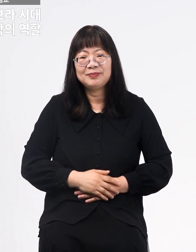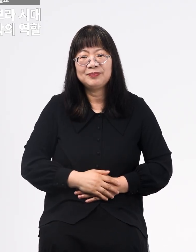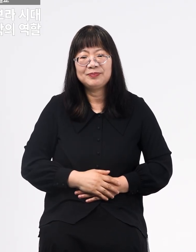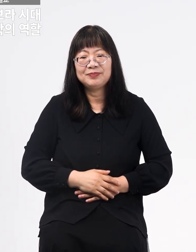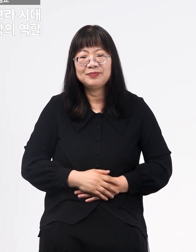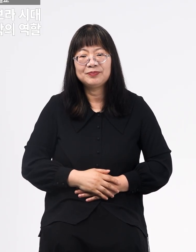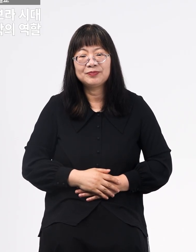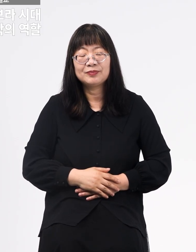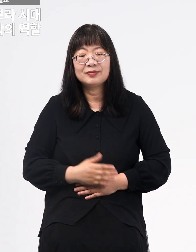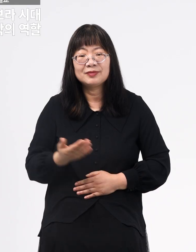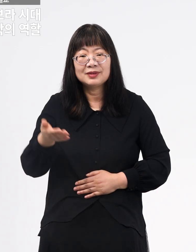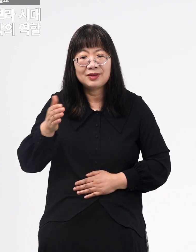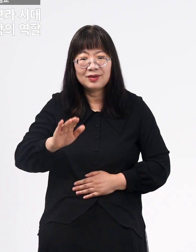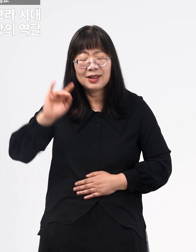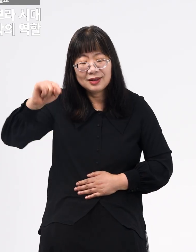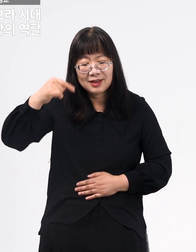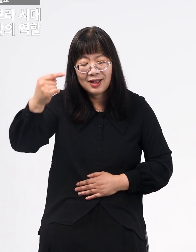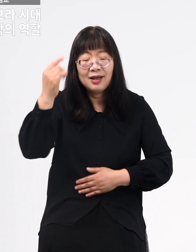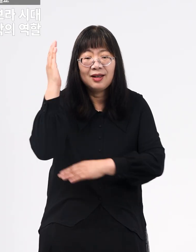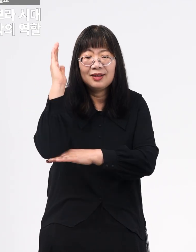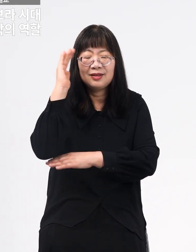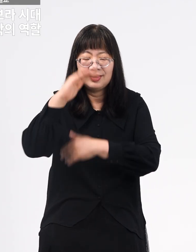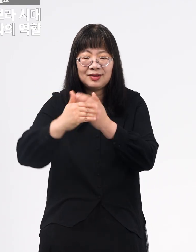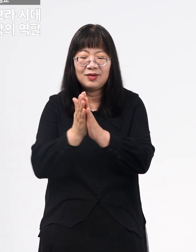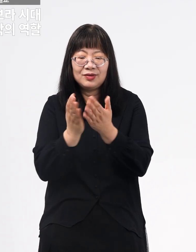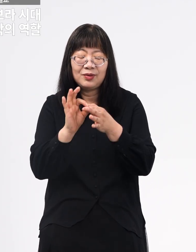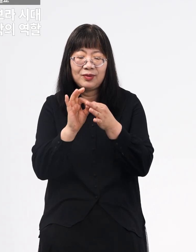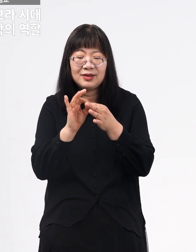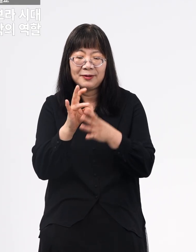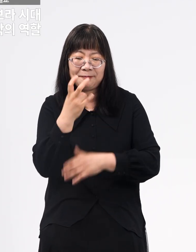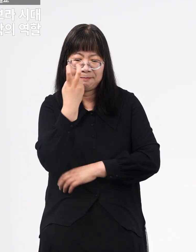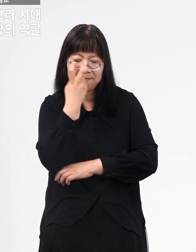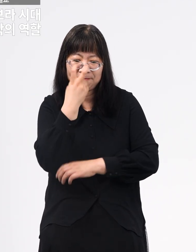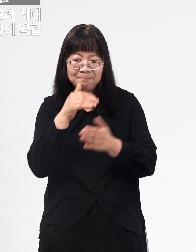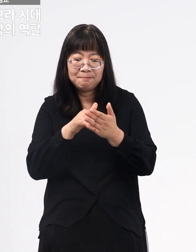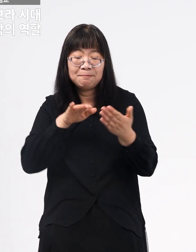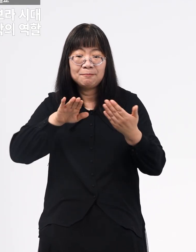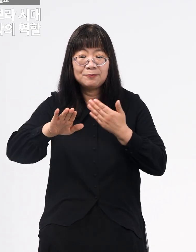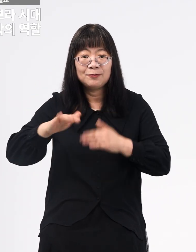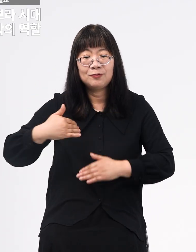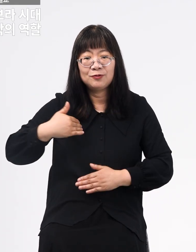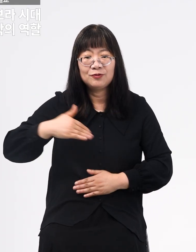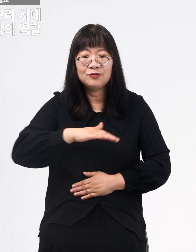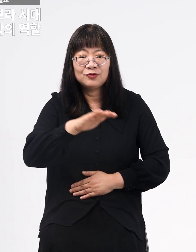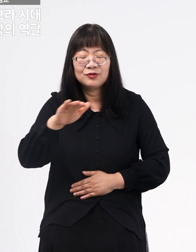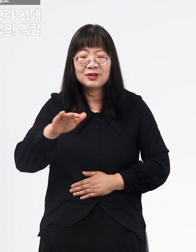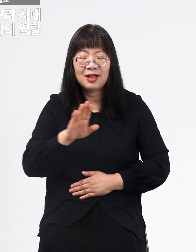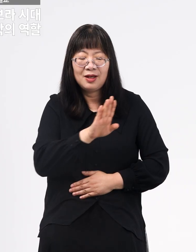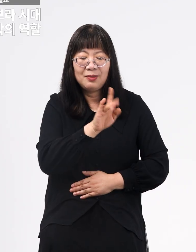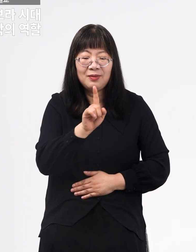자, 그 다음 이야기를 성경을 통해서 살펴보고 우리가